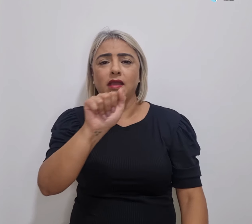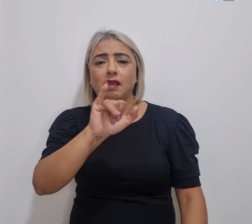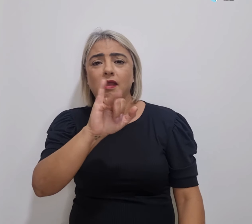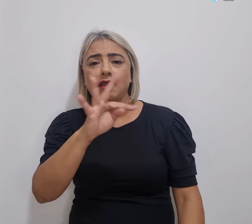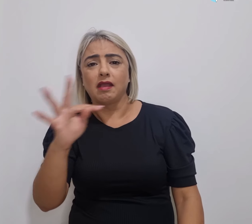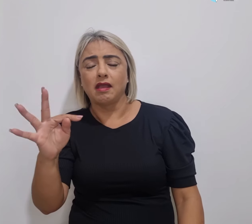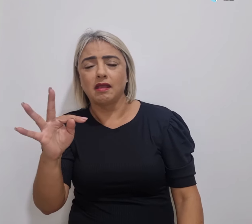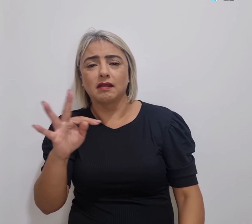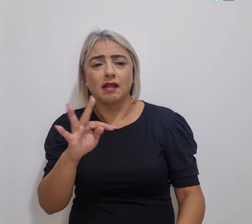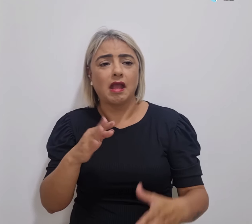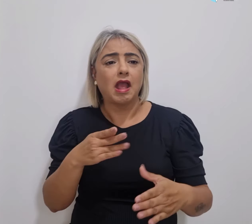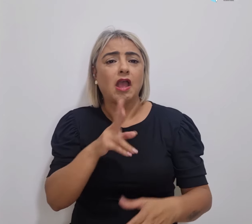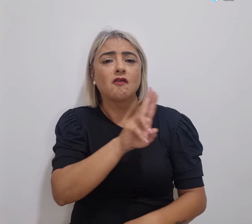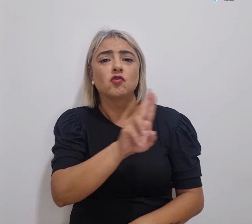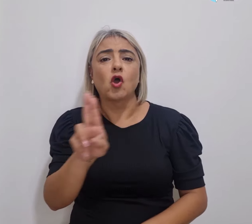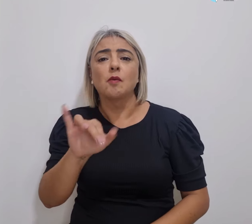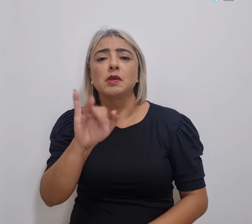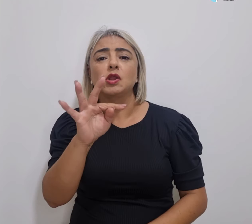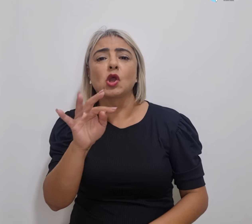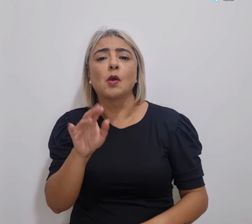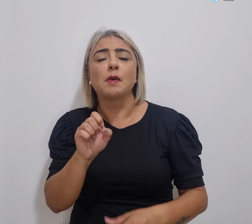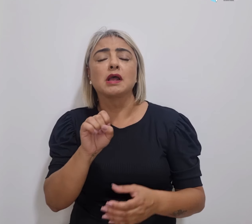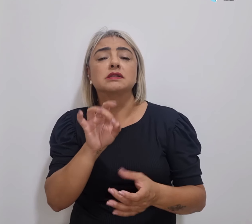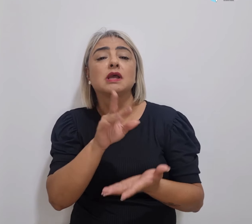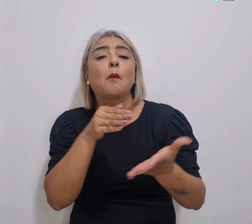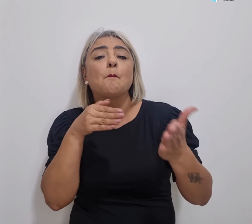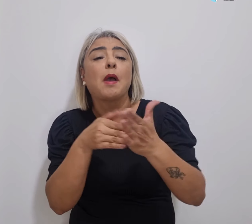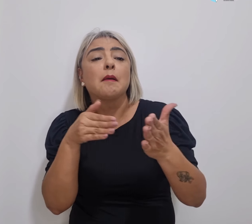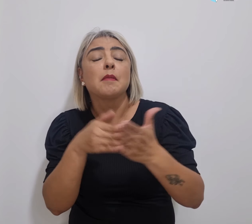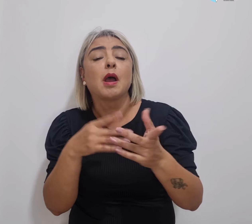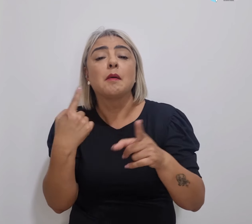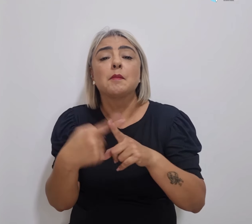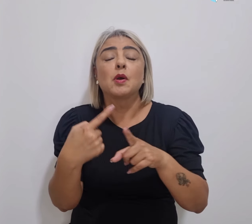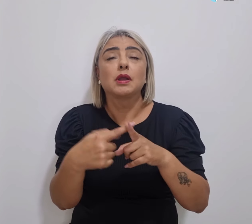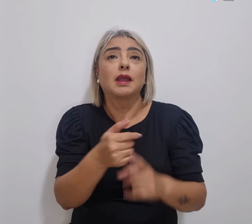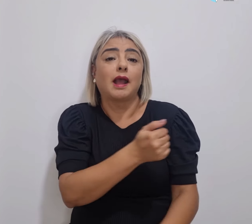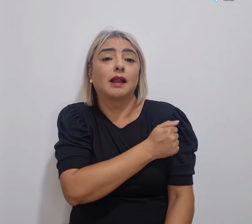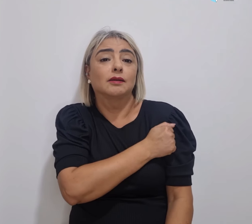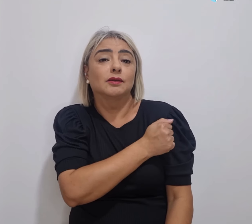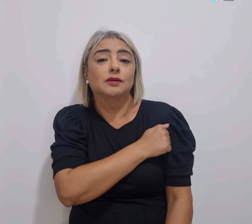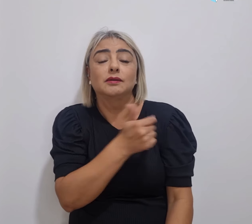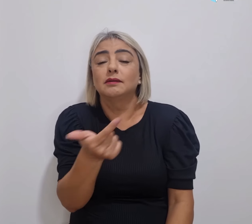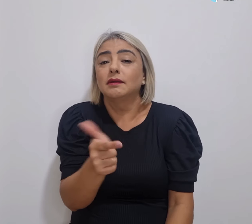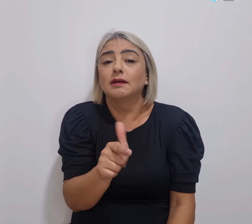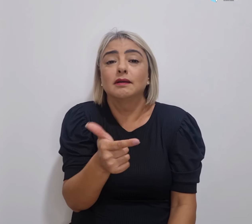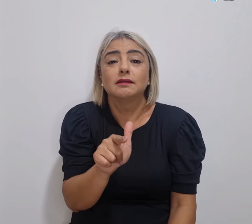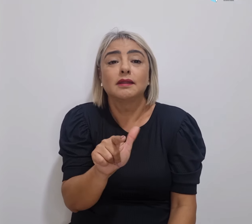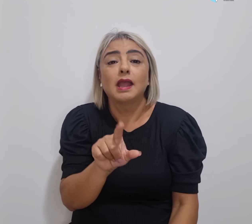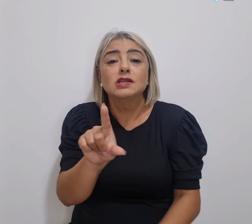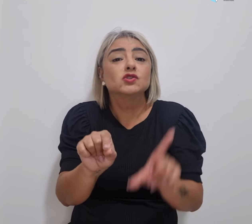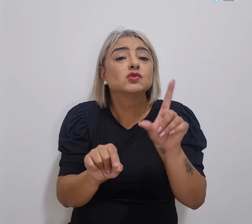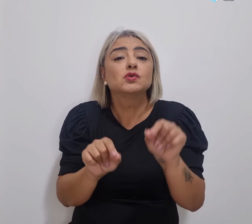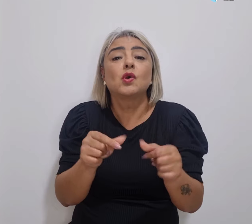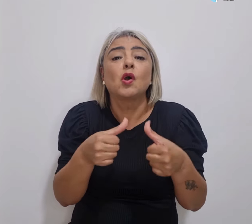interrupção e não de evasão, pois os estudantes não têm a opção de permanecer.